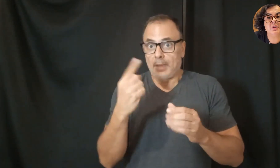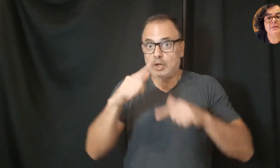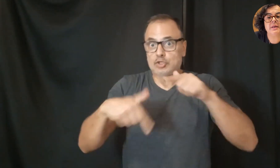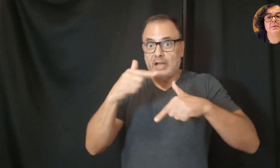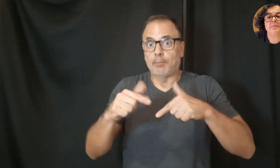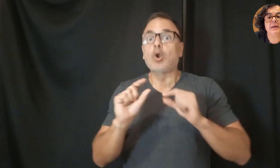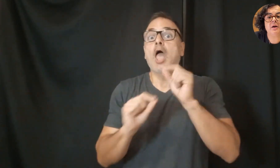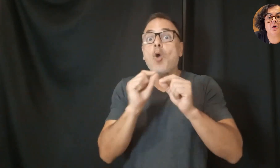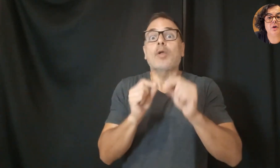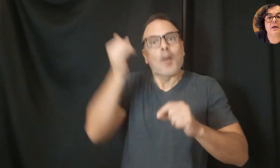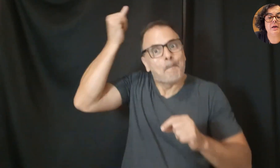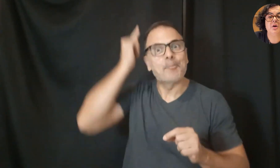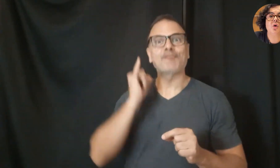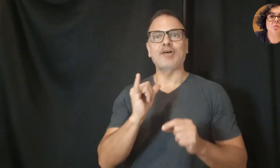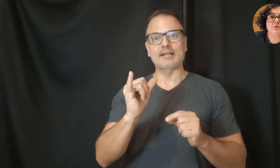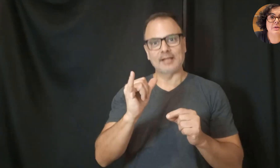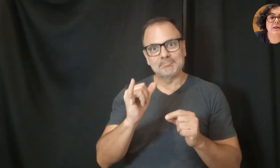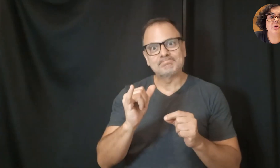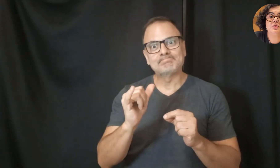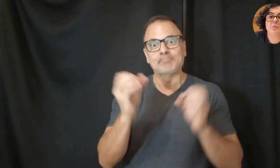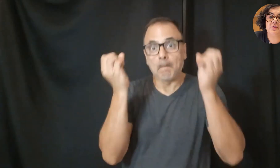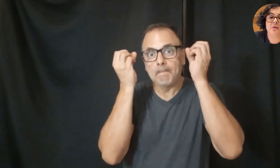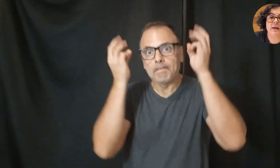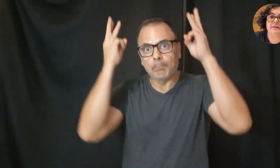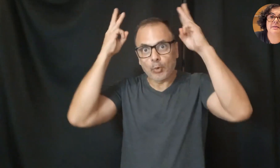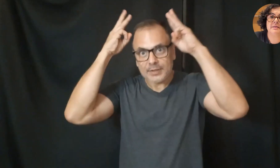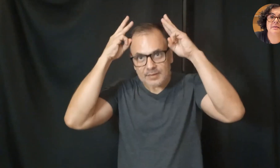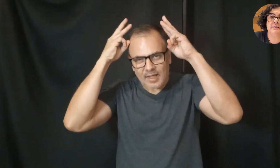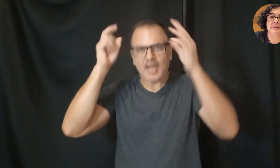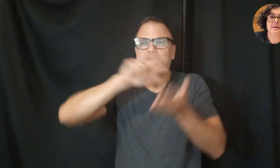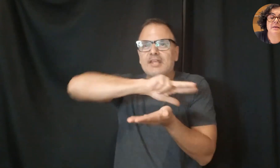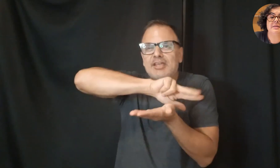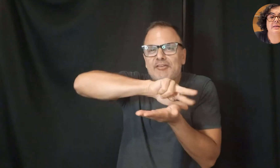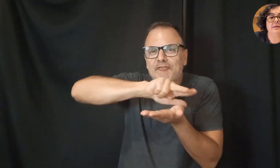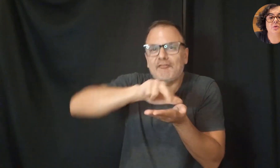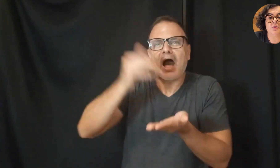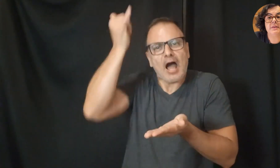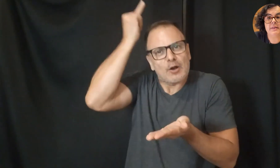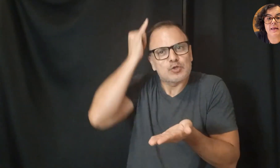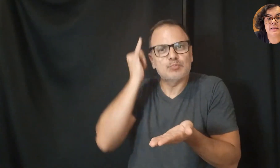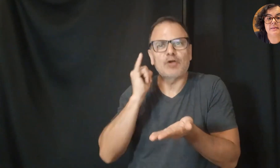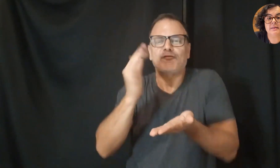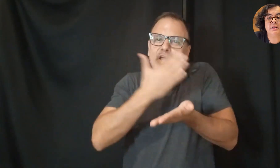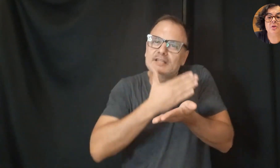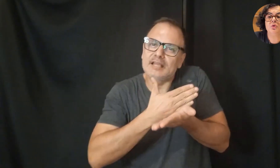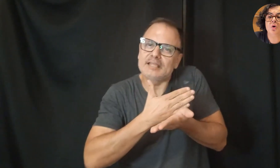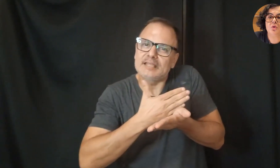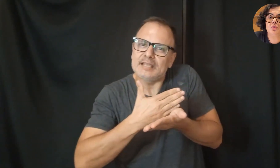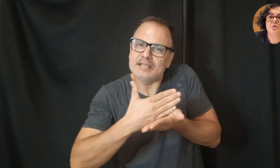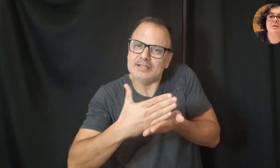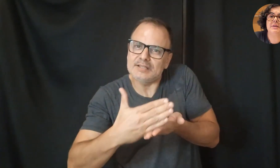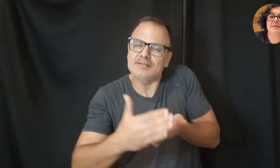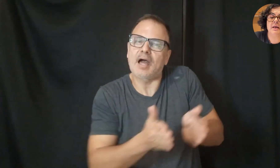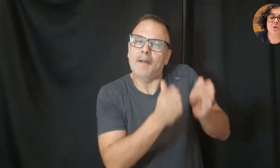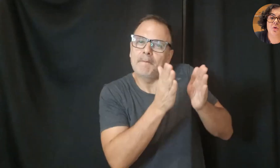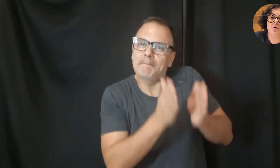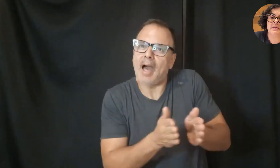da primeira hora como sendo os profetas, citando Moisés e todos os iniciadores